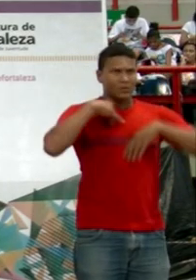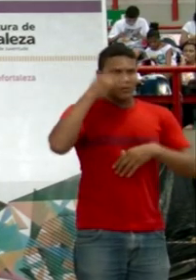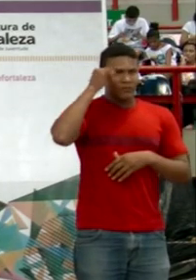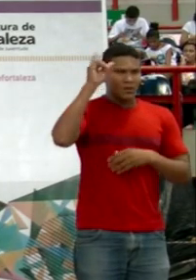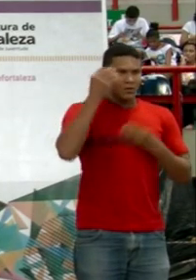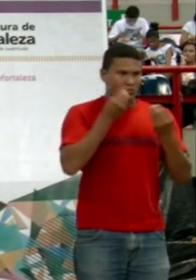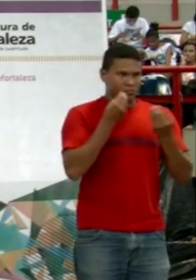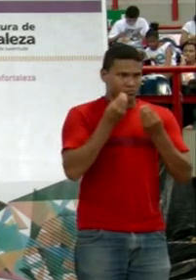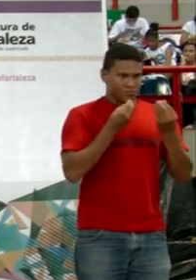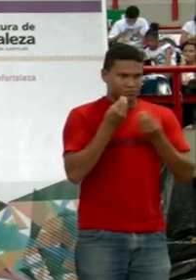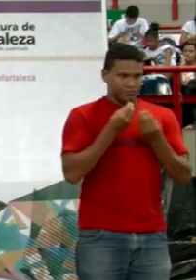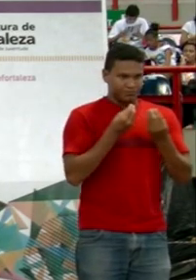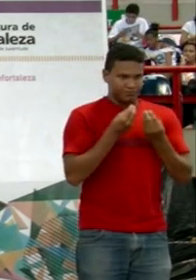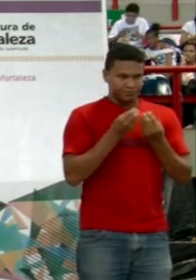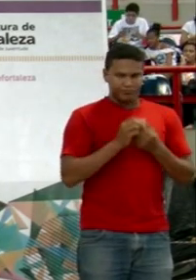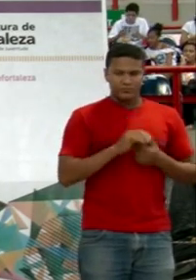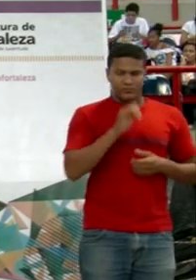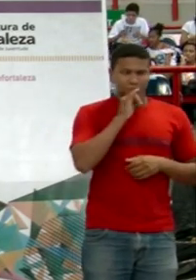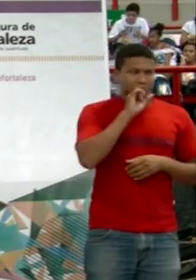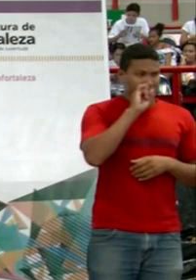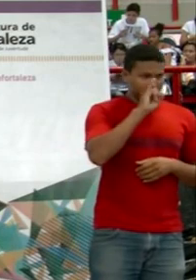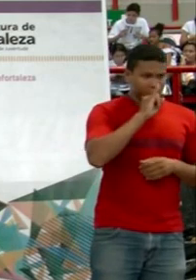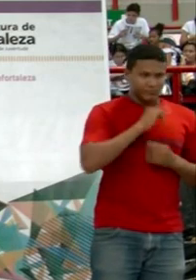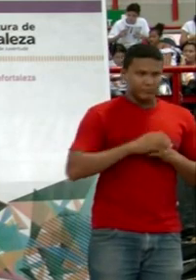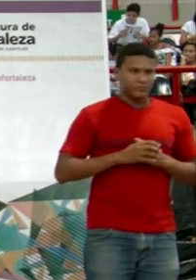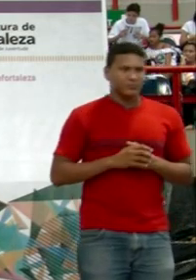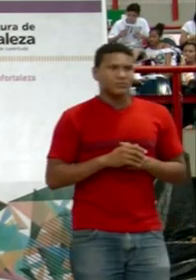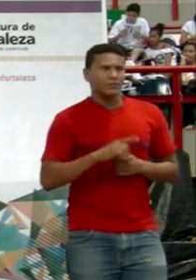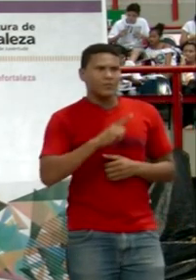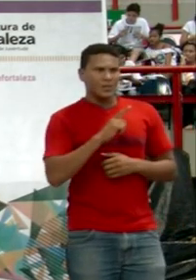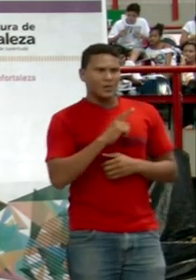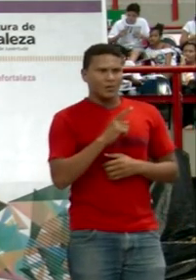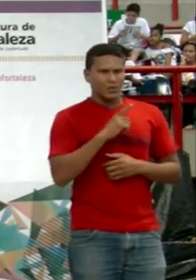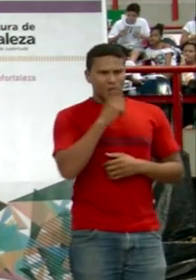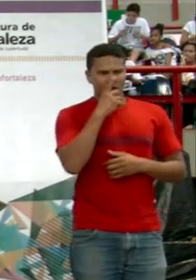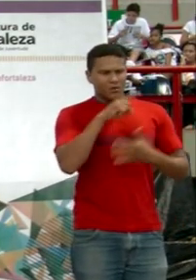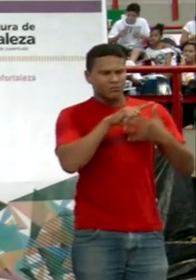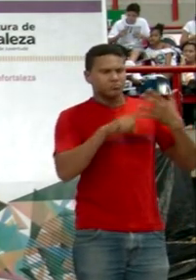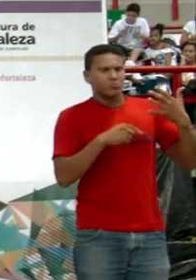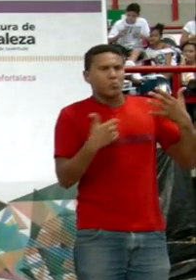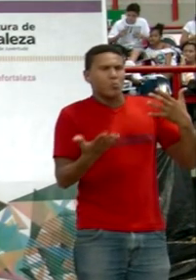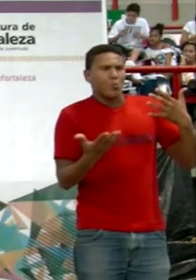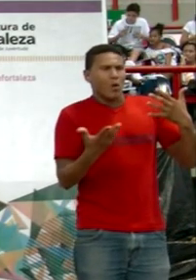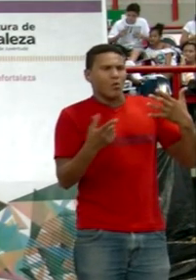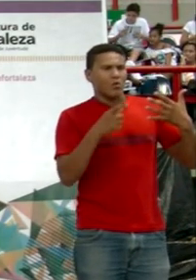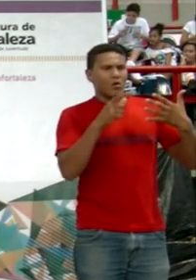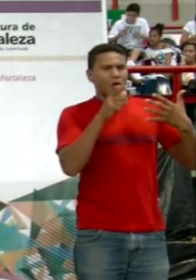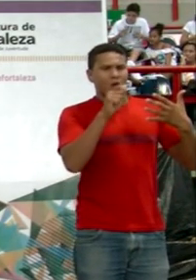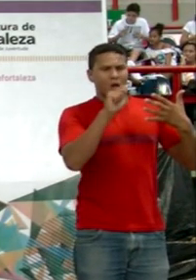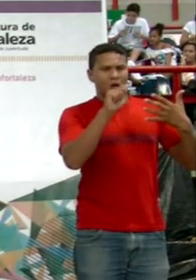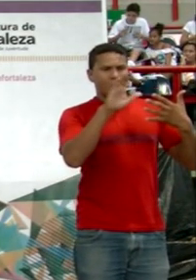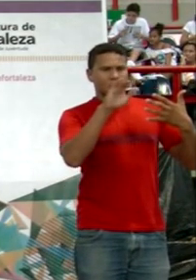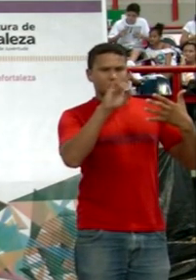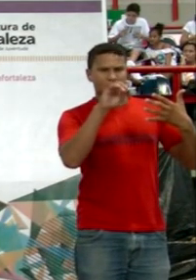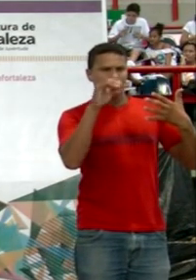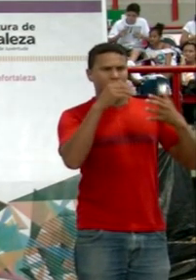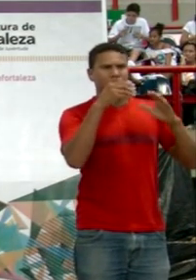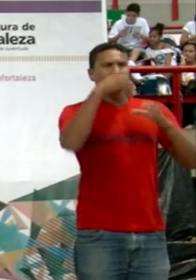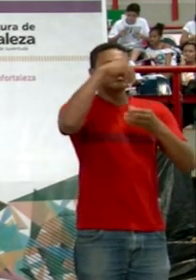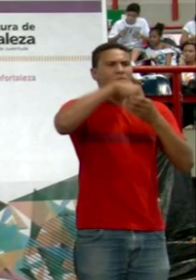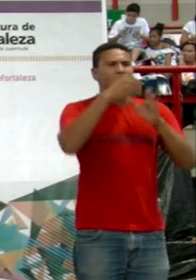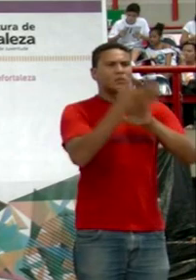Se consideradas concentrações idênticas, quais dos ácidos citados no texto conferem